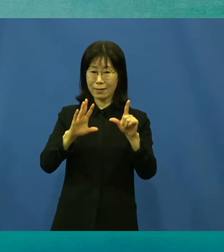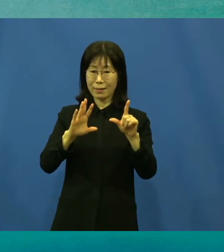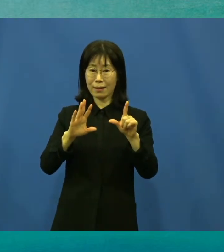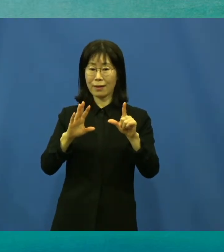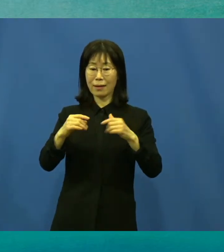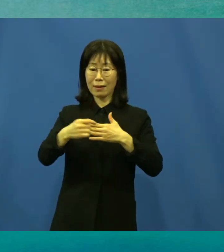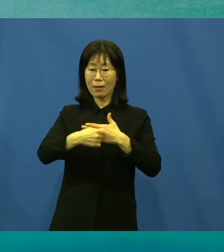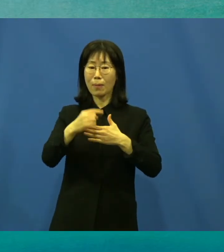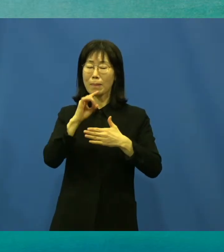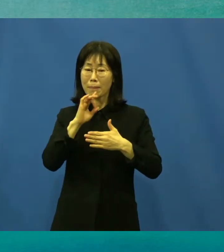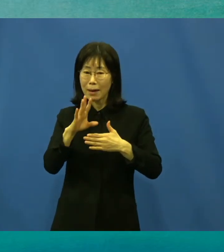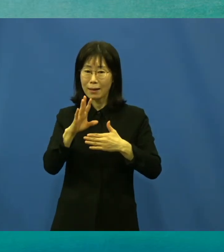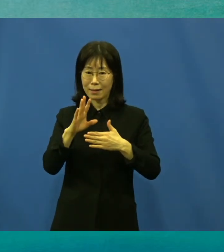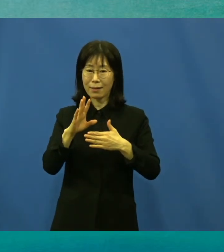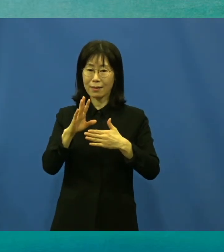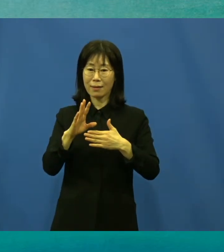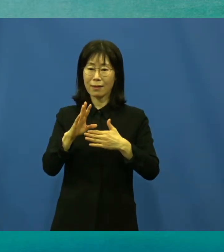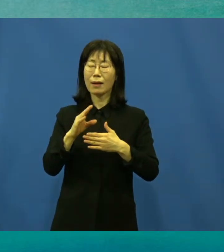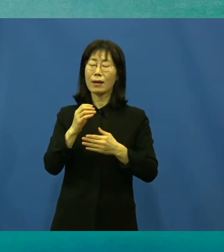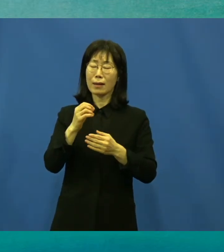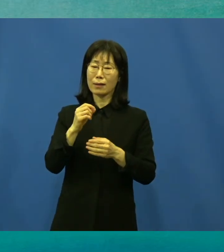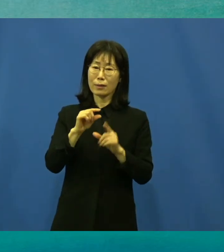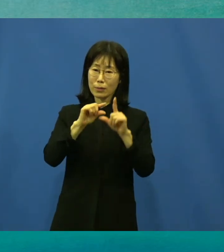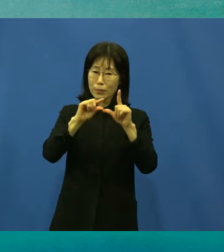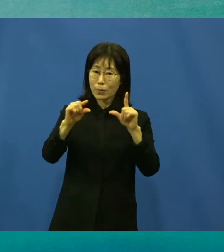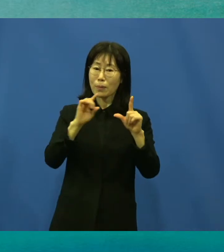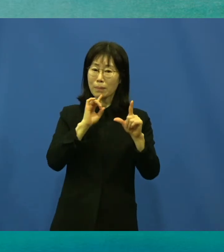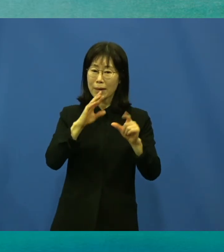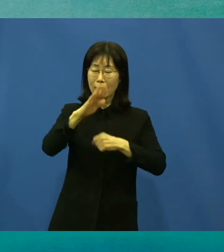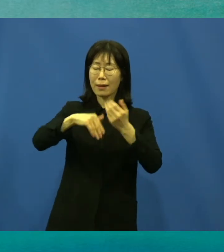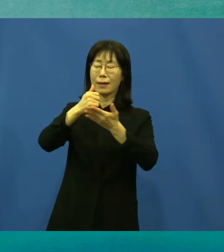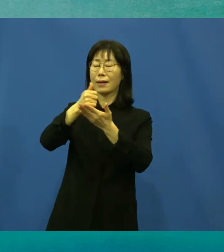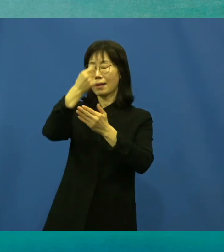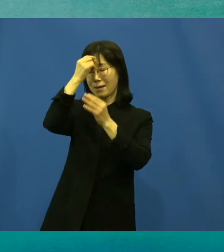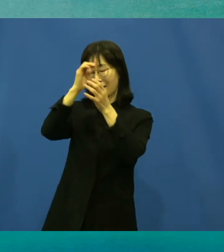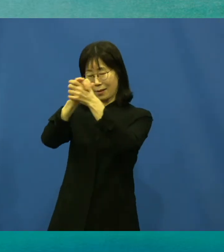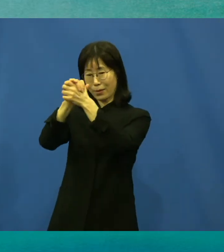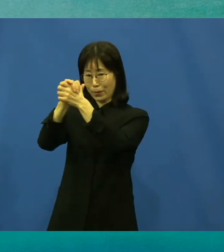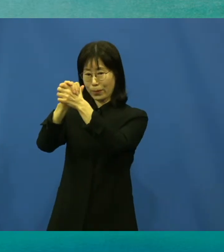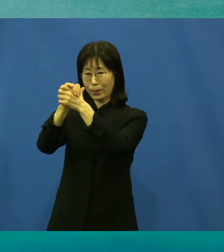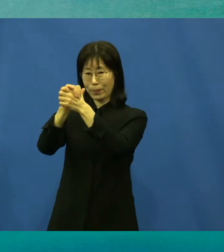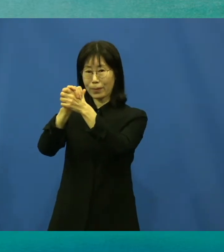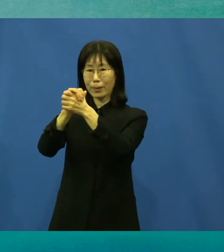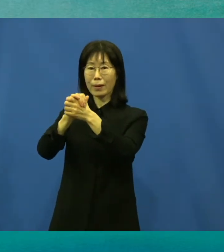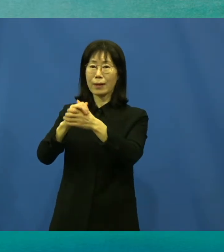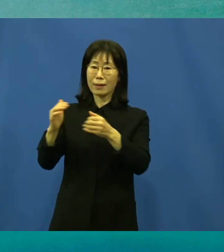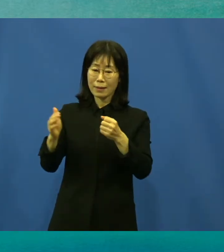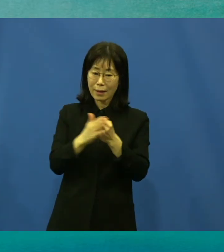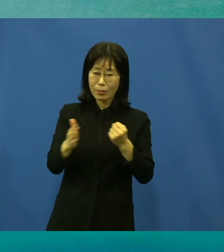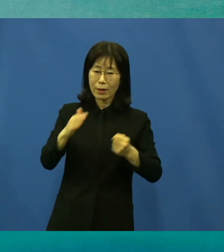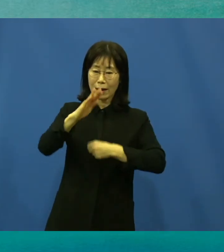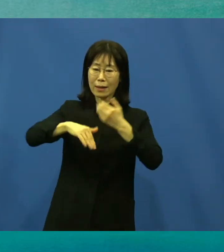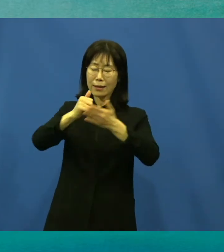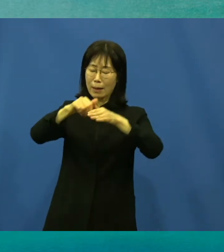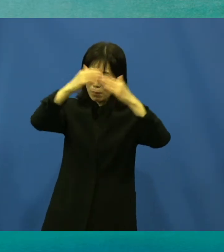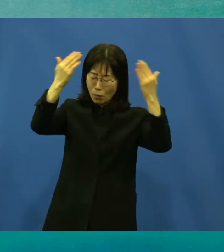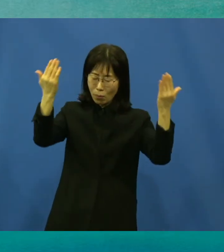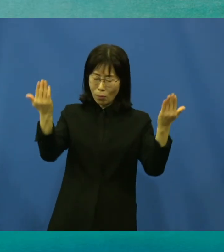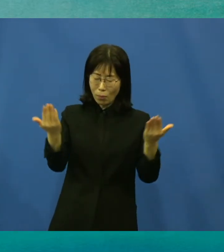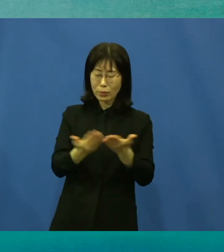것은 매우 어려운 일입니다. 그러나 그 정직한 기도만이 하나님 앞에 상달되는